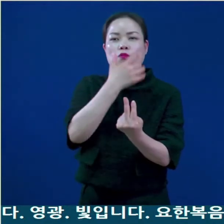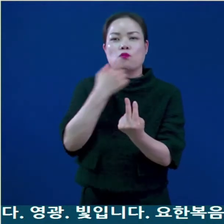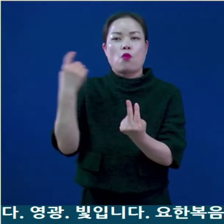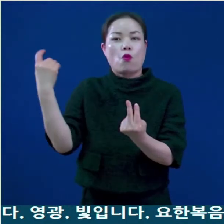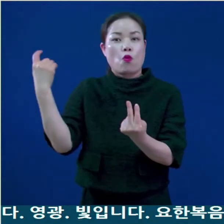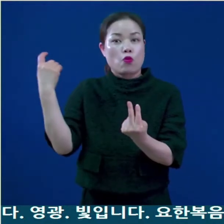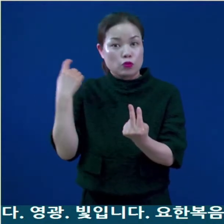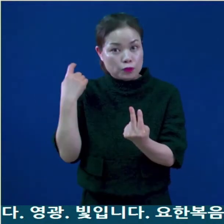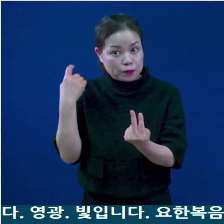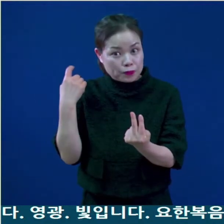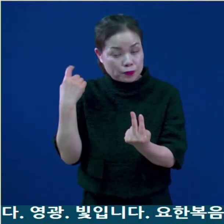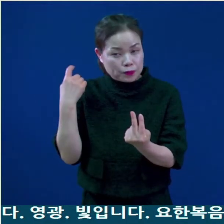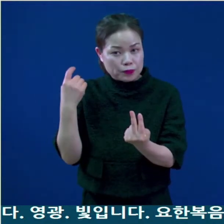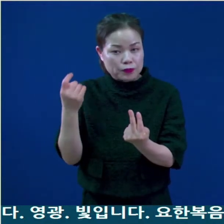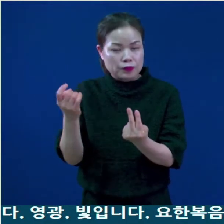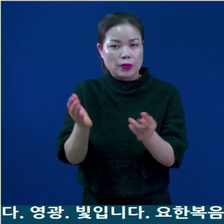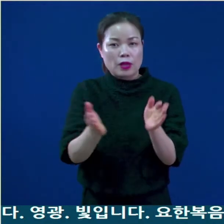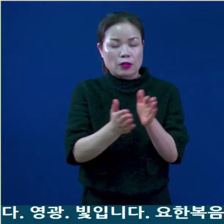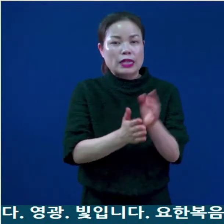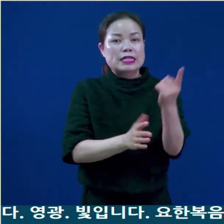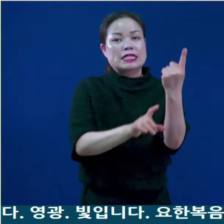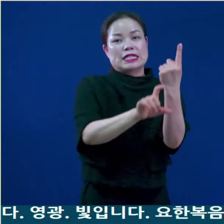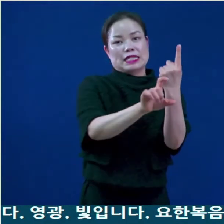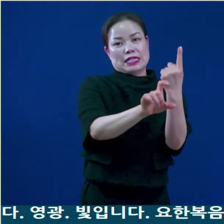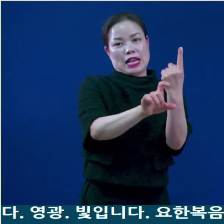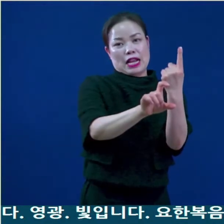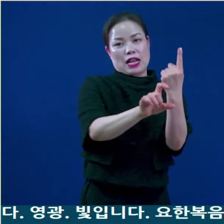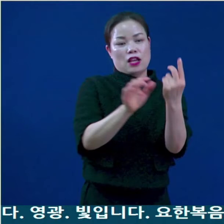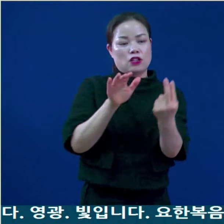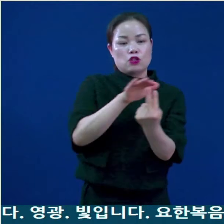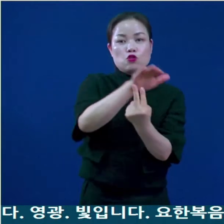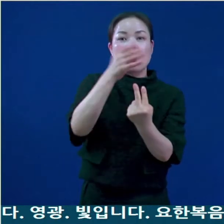12장 본문 끼워두시고 1장으로 가십시다.